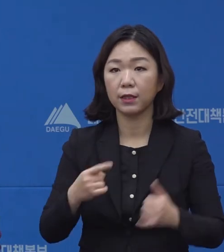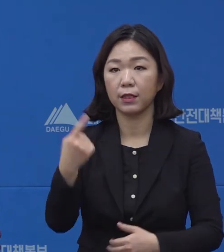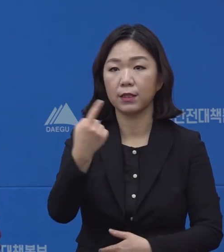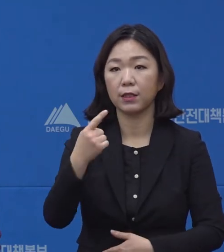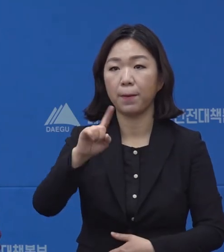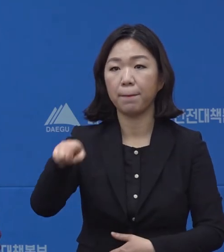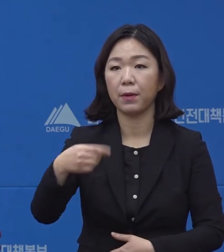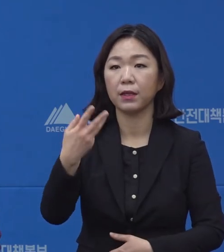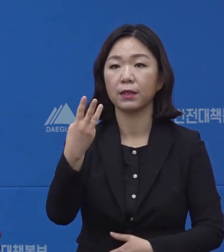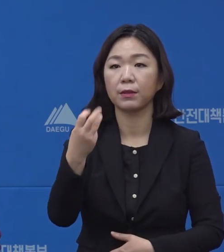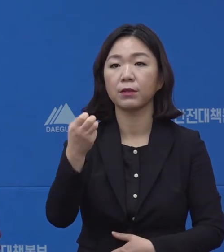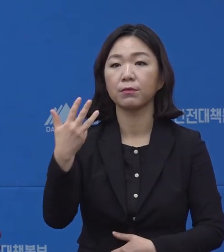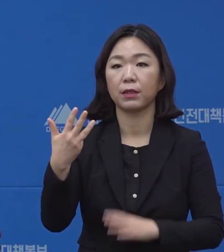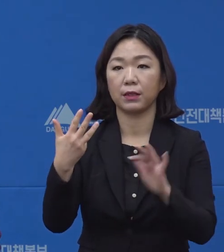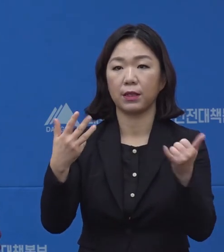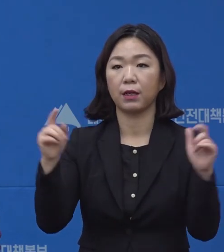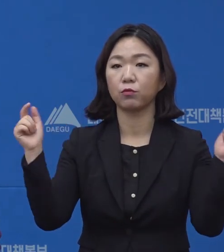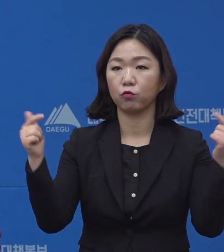1,138명으로 줄어들었습니다.